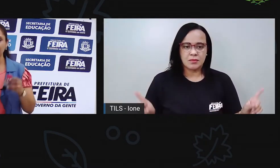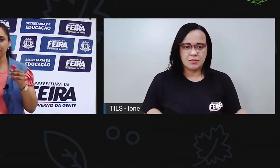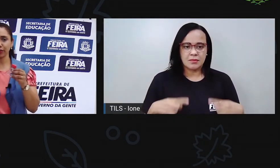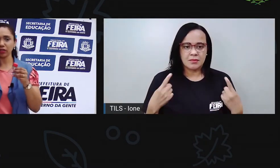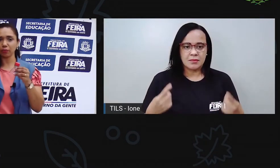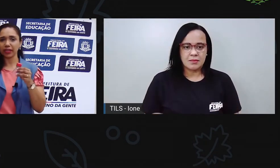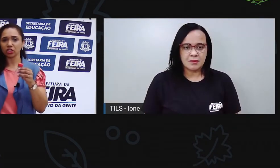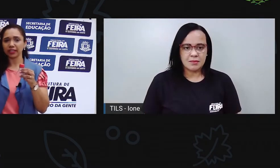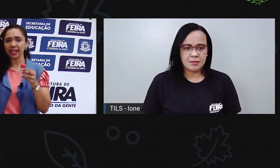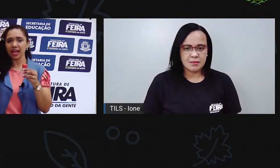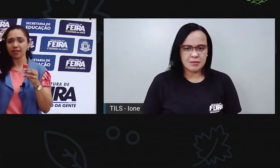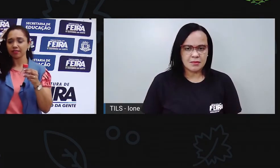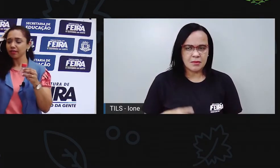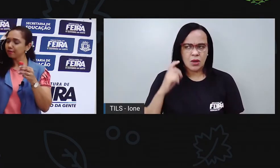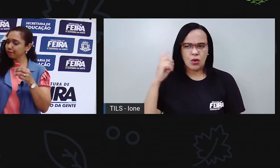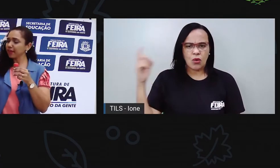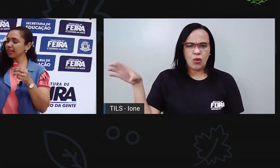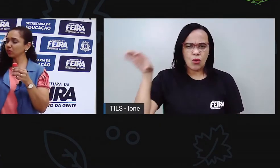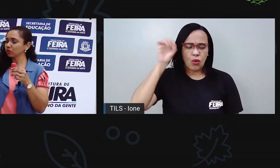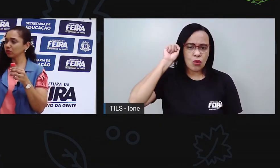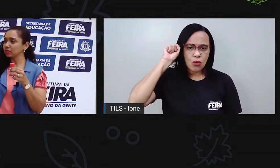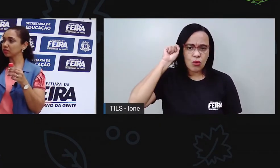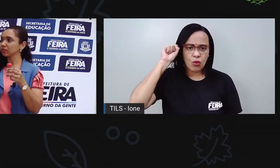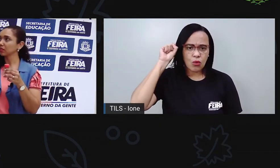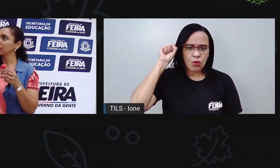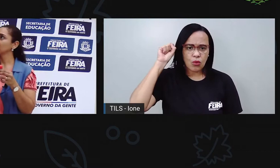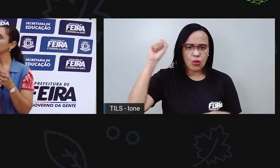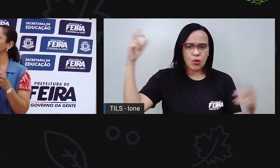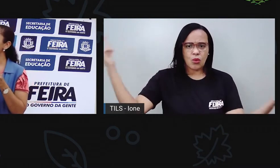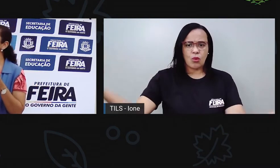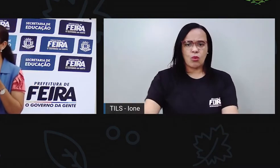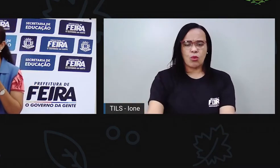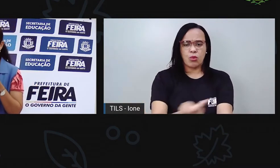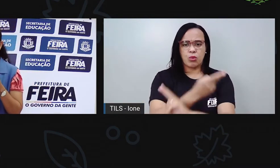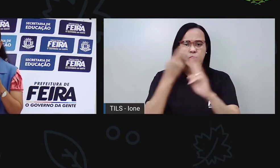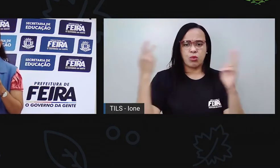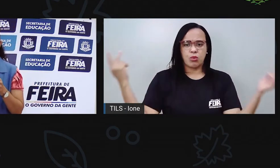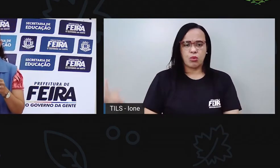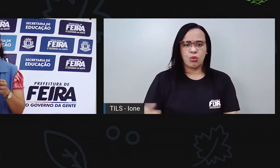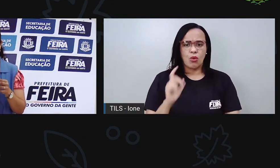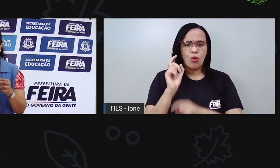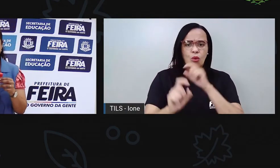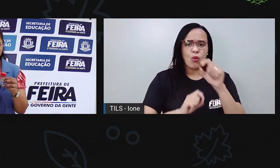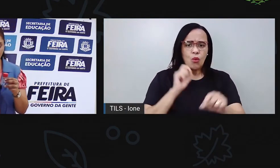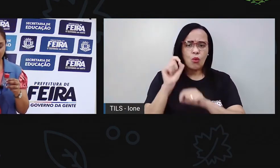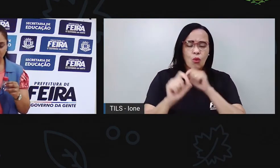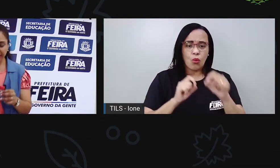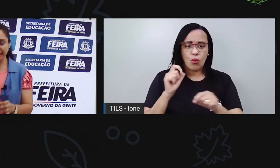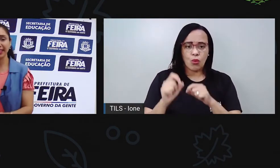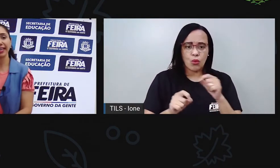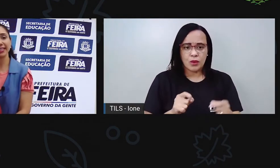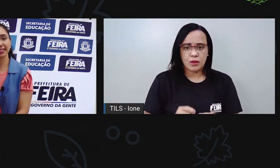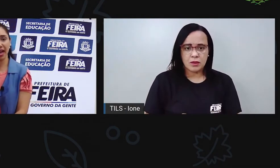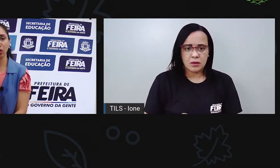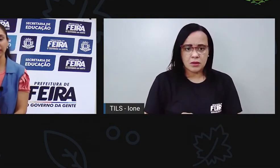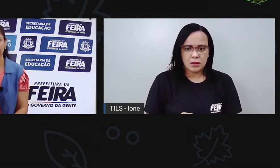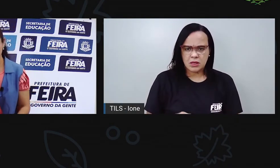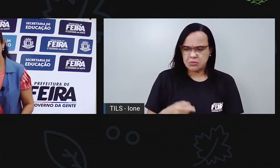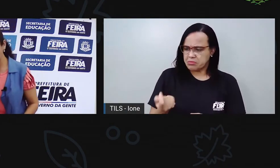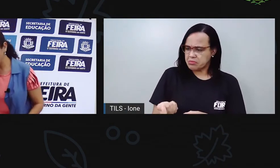Você está ouvindo pela janela? Ventos! Nossa! Alguma coisa estranha